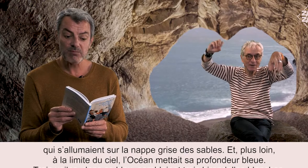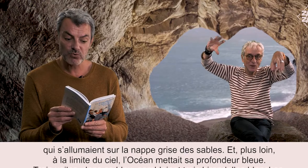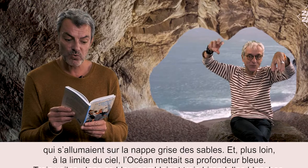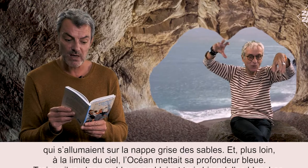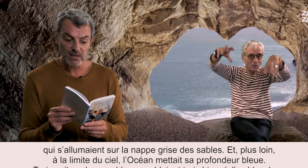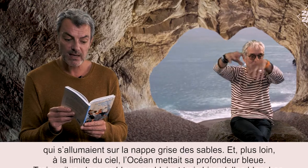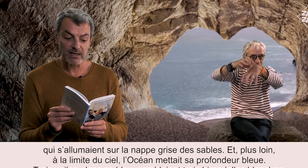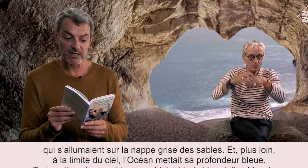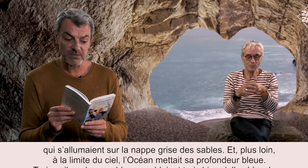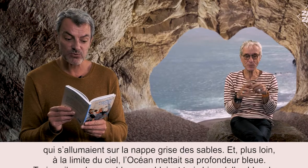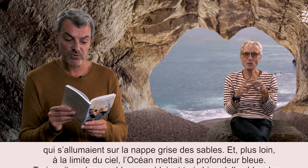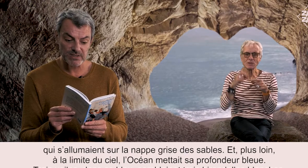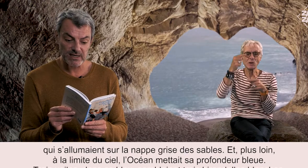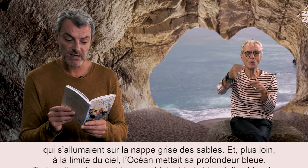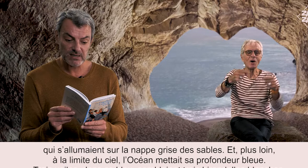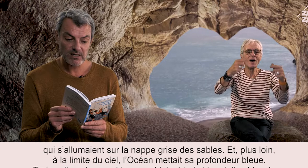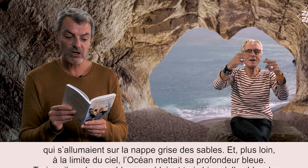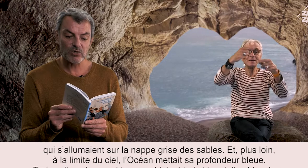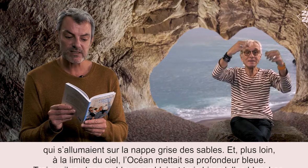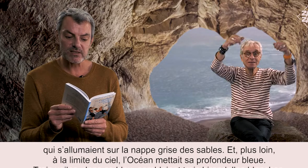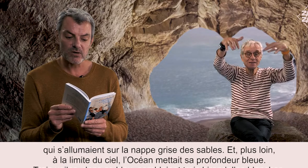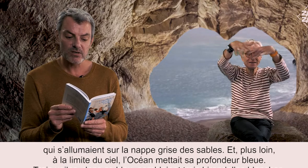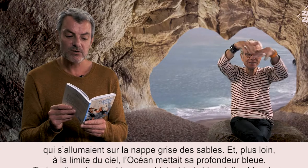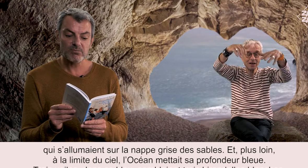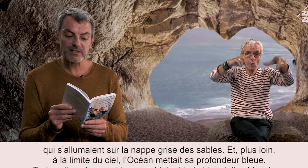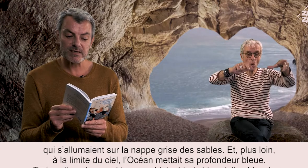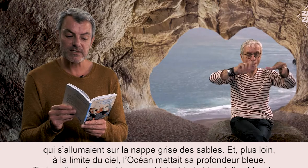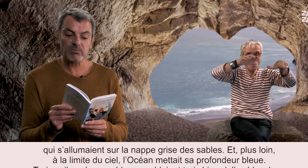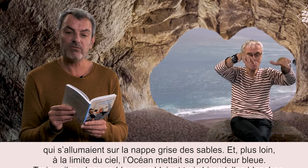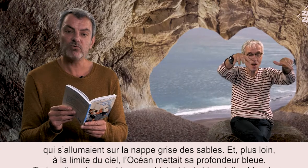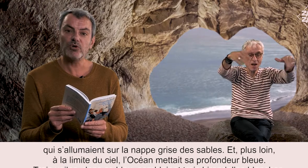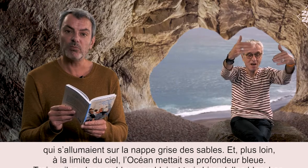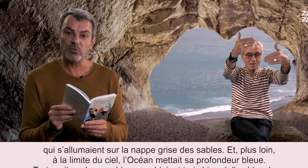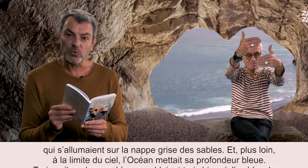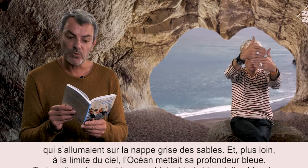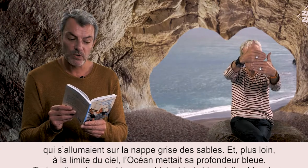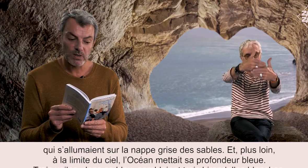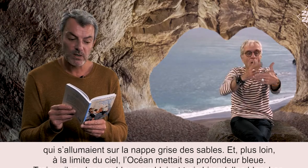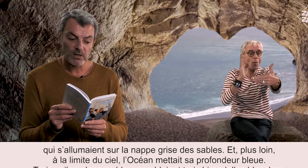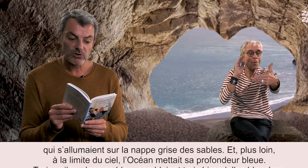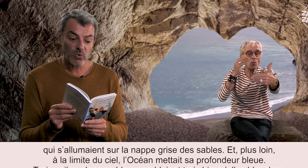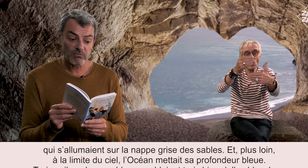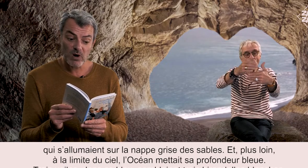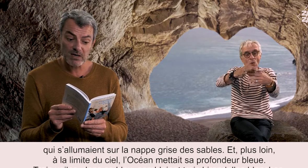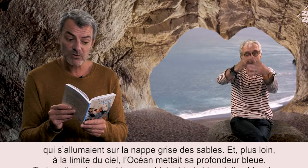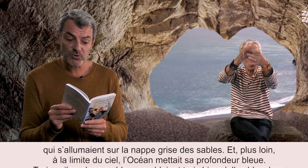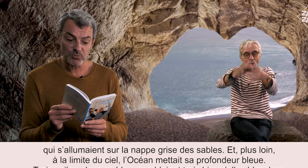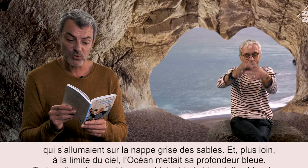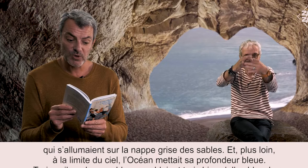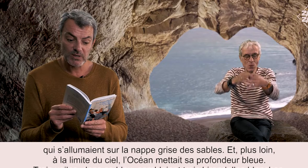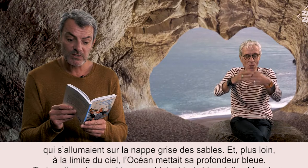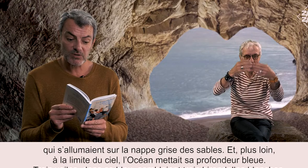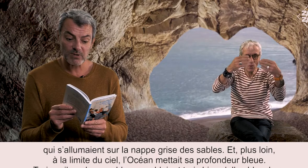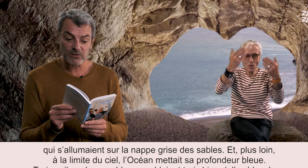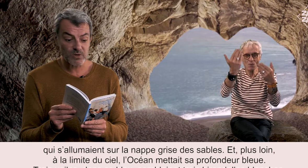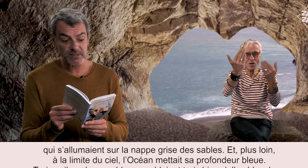Et plus loin, à la limite du ciel, l'océan mettait sa profondeur bleue. Trois voiles dans ce